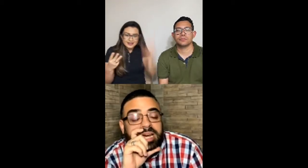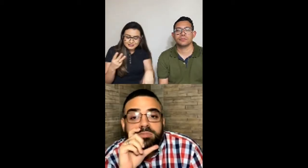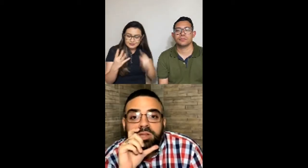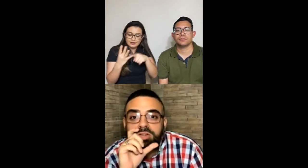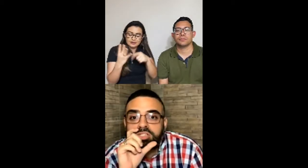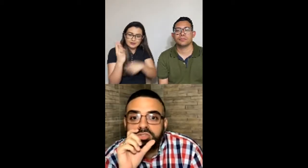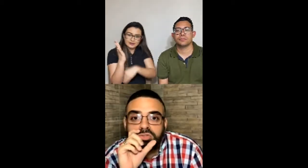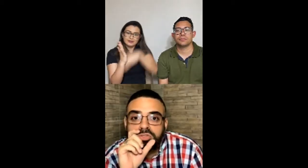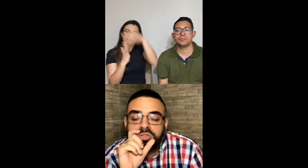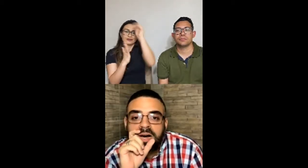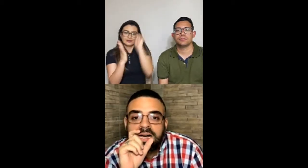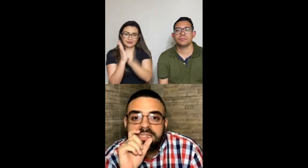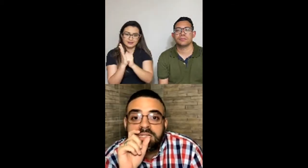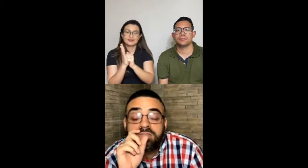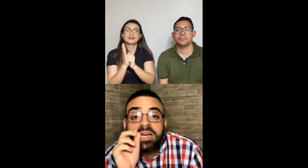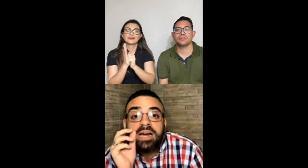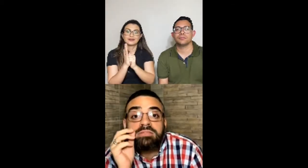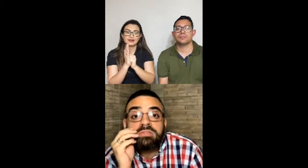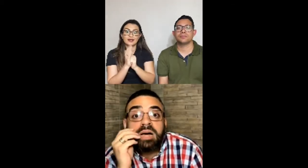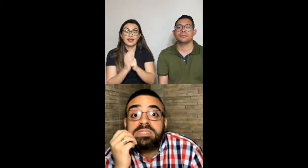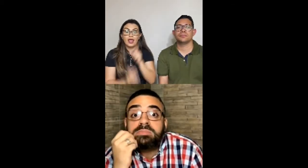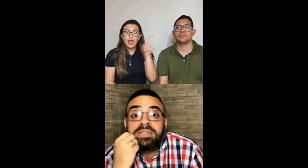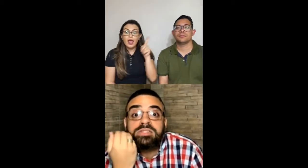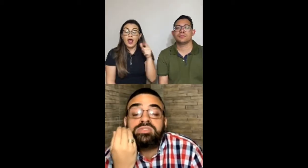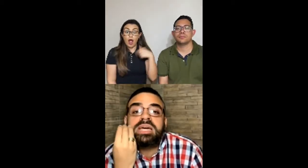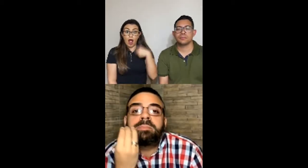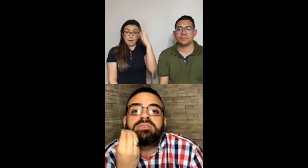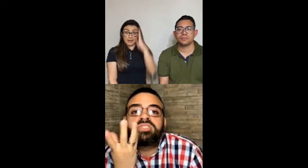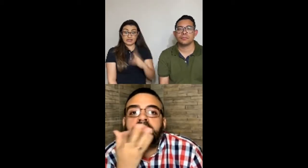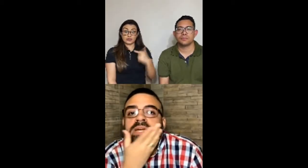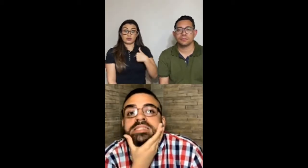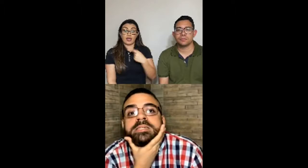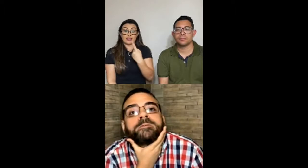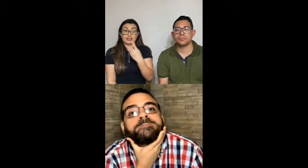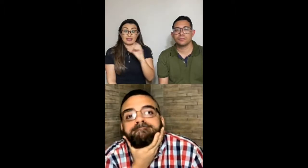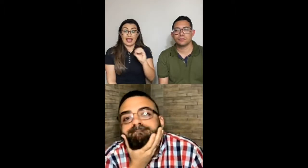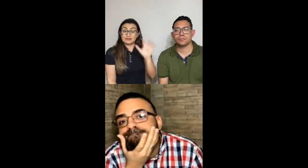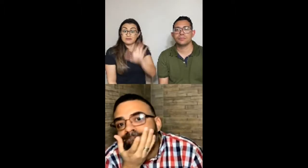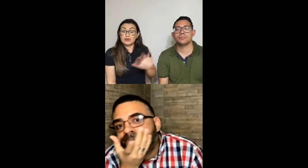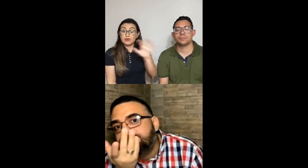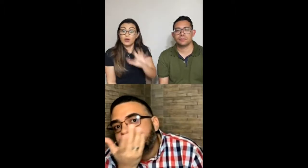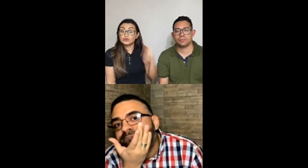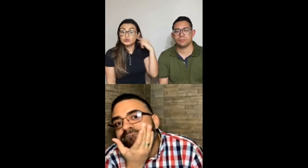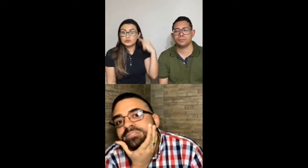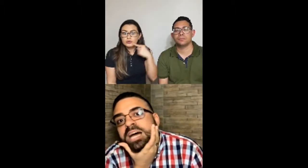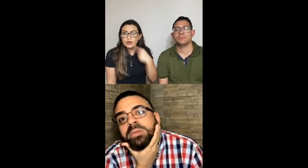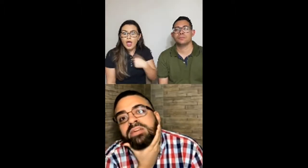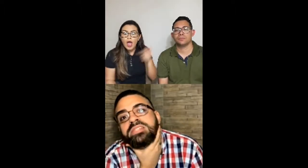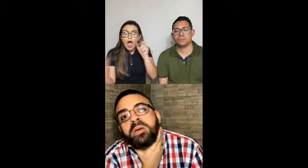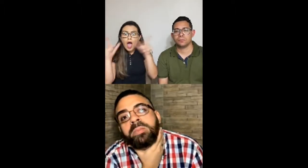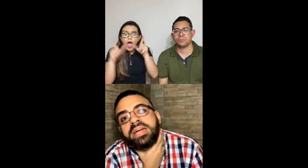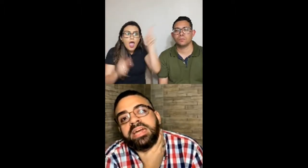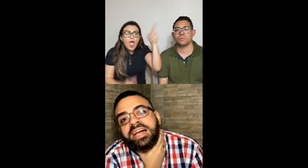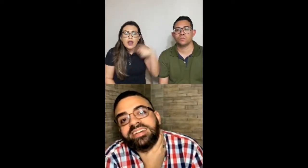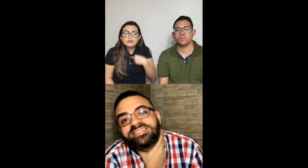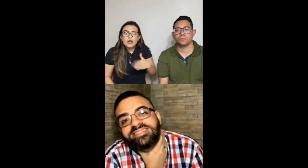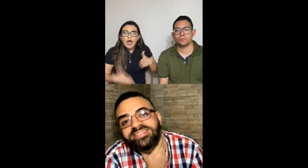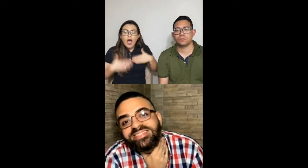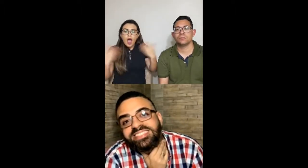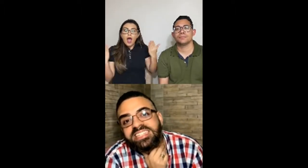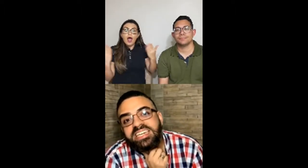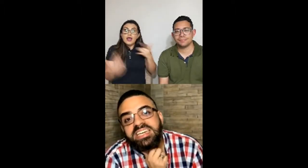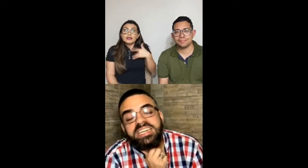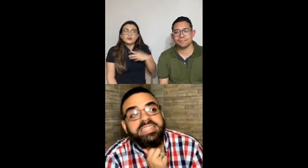Quando eu falei para eles que tinha 1 milhão como é? Tinha 10 milhões de surdos, quase, eles ficaram abismados, eles não sabiam